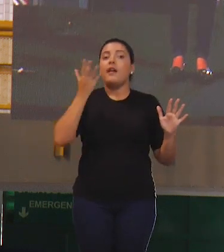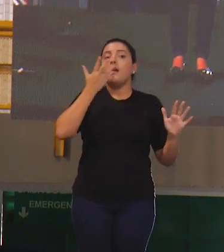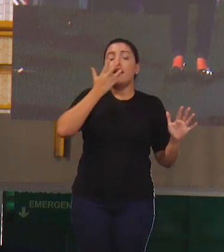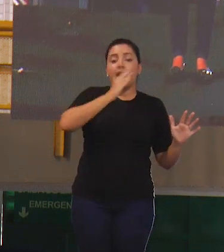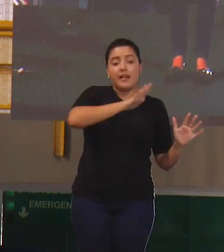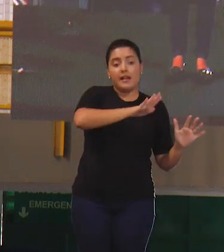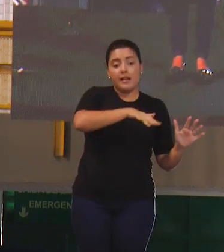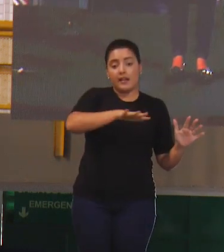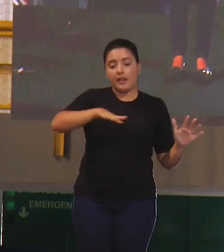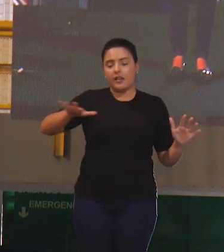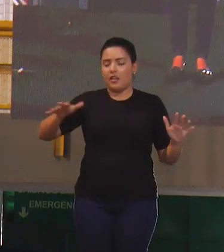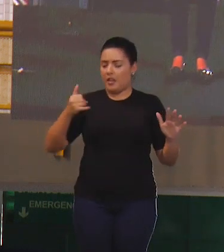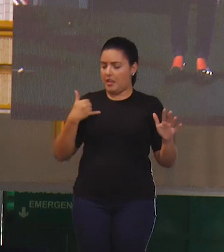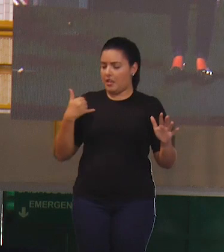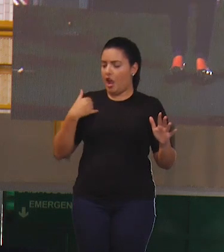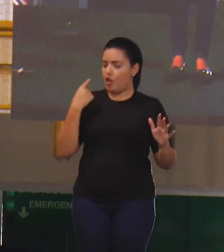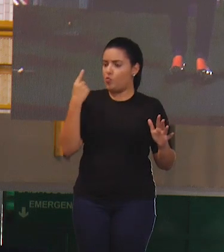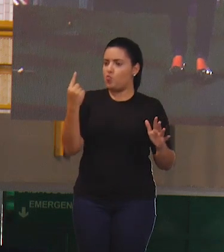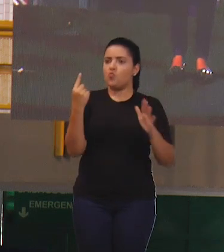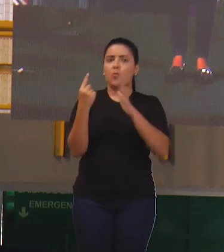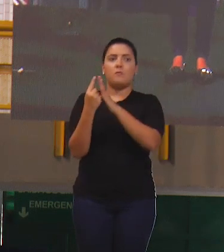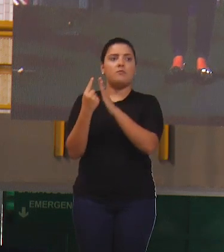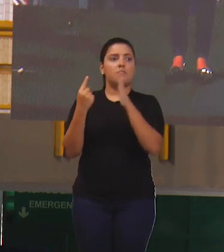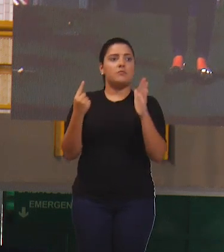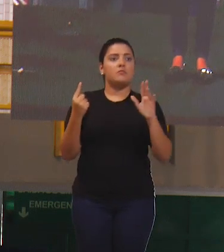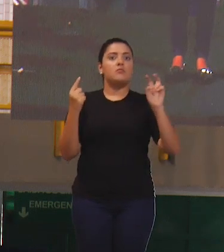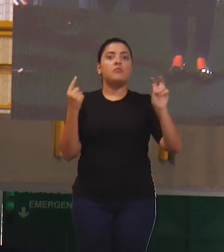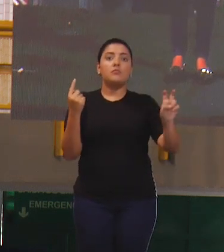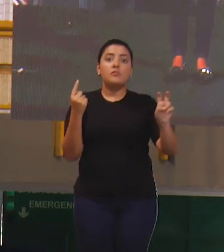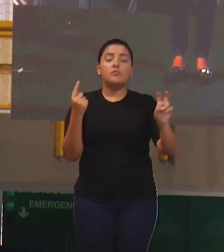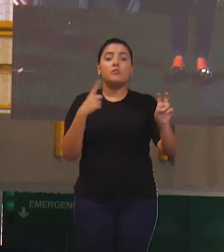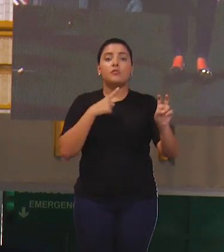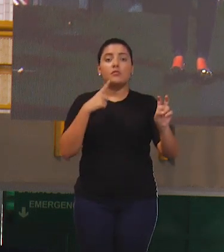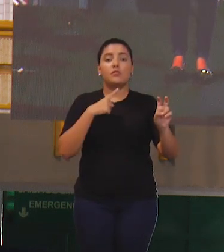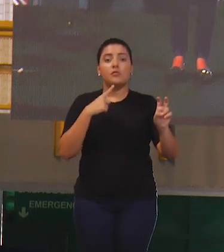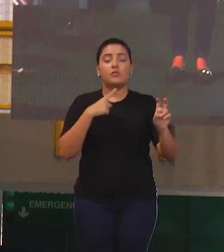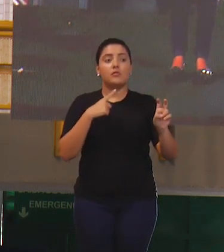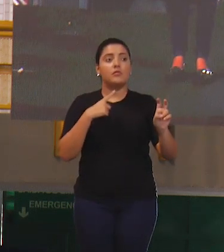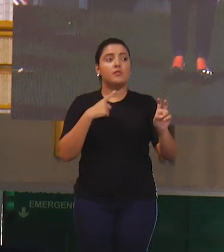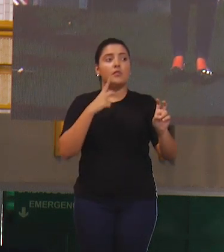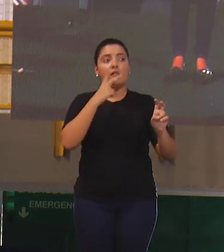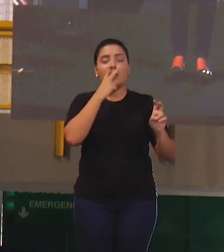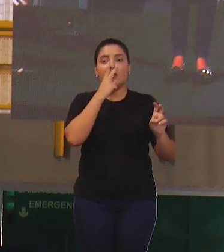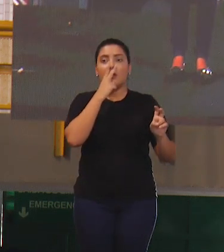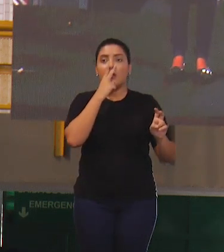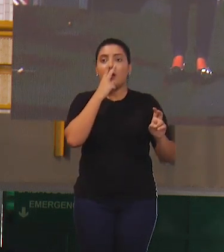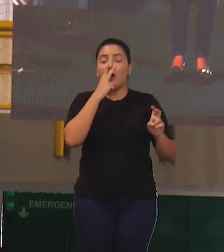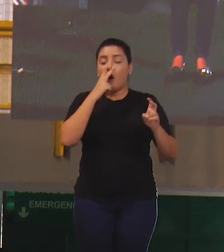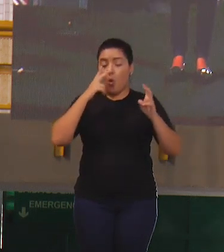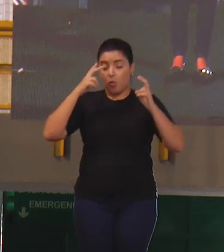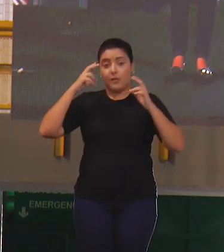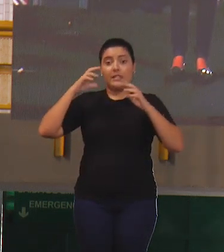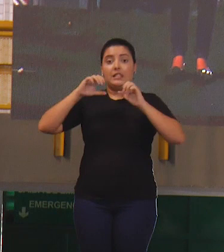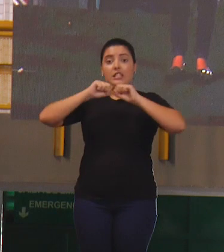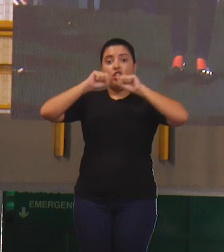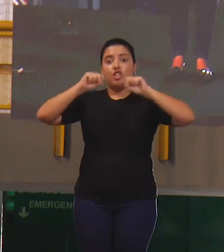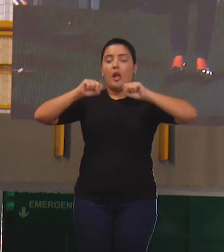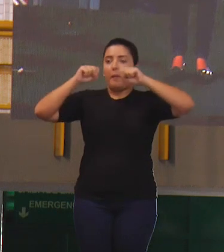criança de 1 ano de idade até os 5 anos, ela está fechando o seu sistema nervoso.